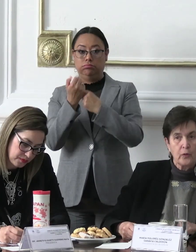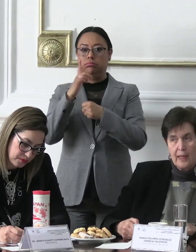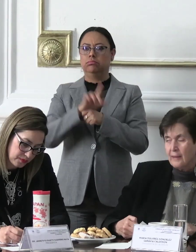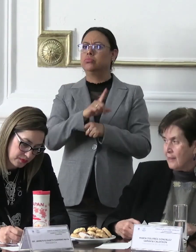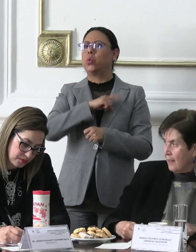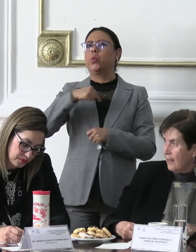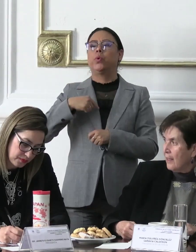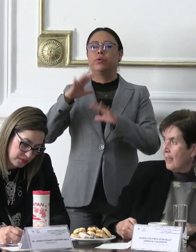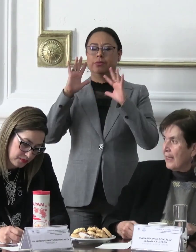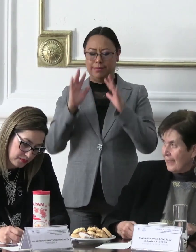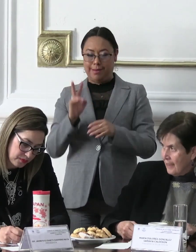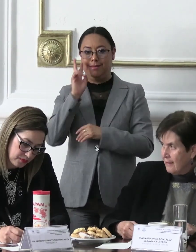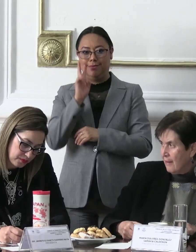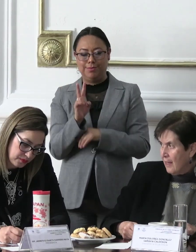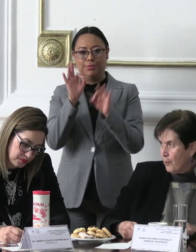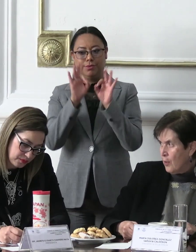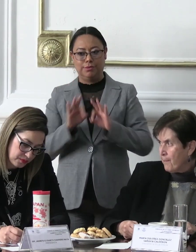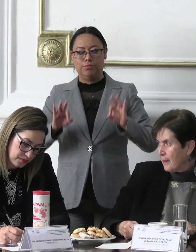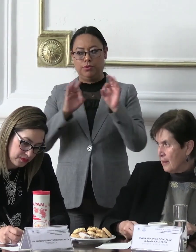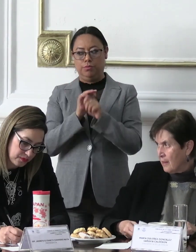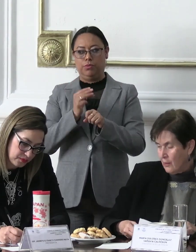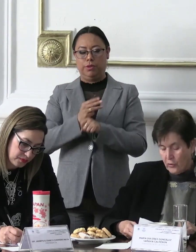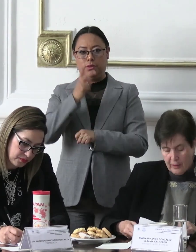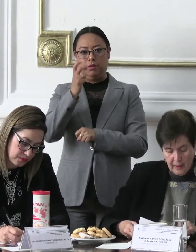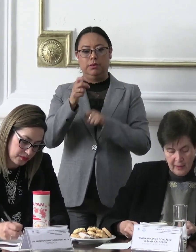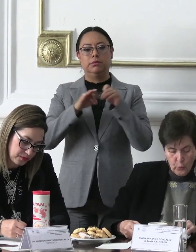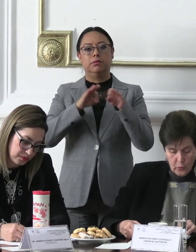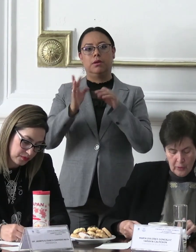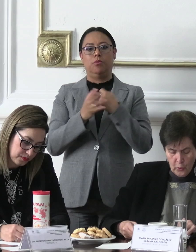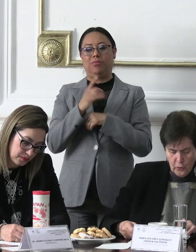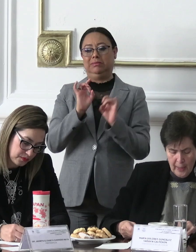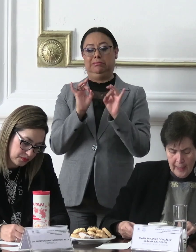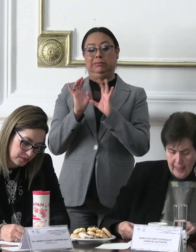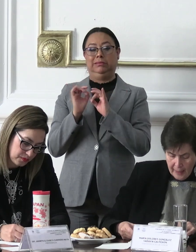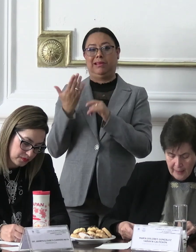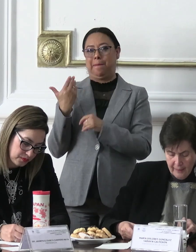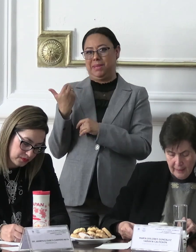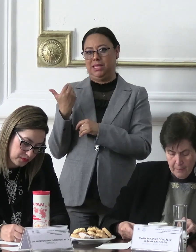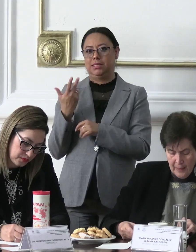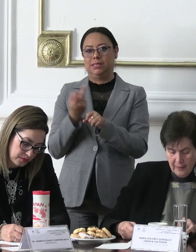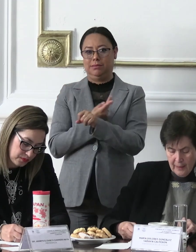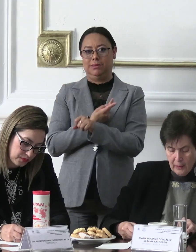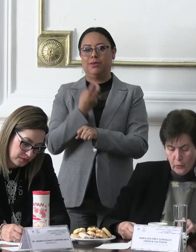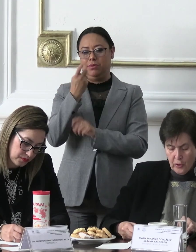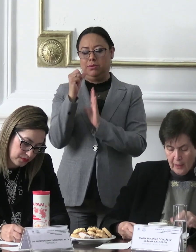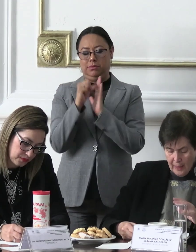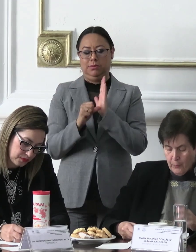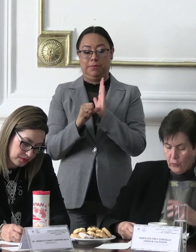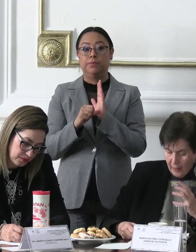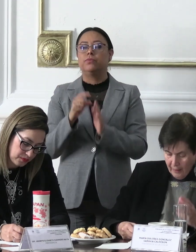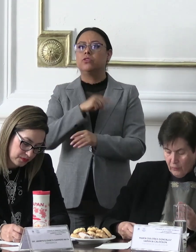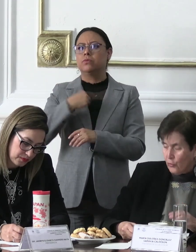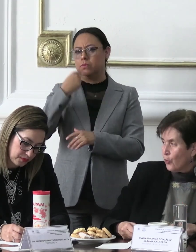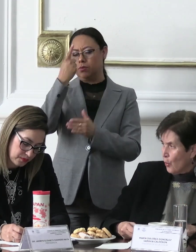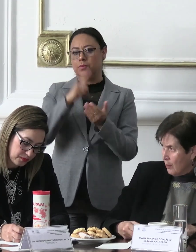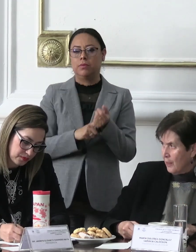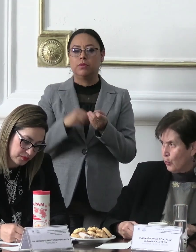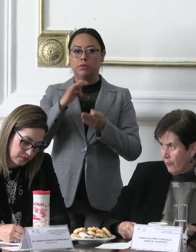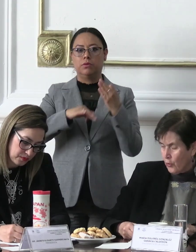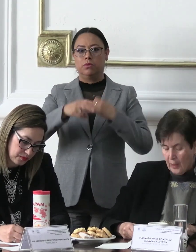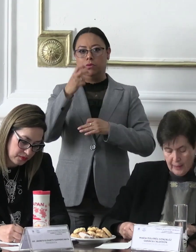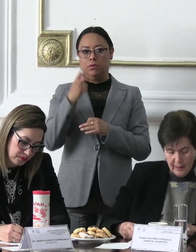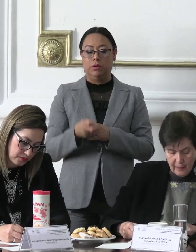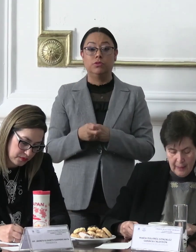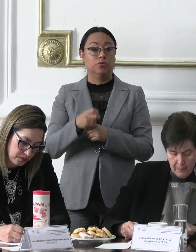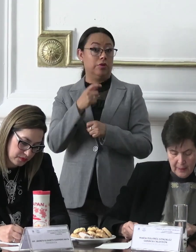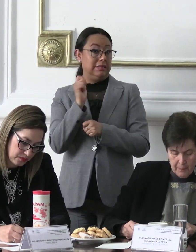la importancia de esta labor a partir de los recientes sucesos en este mes y consideramos que esto es otro elemento